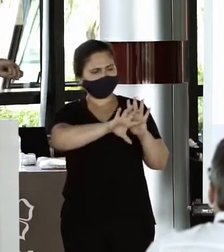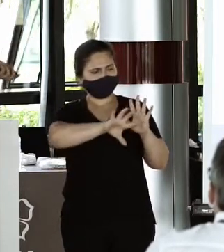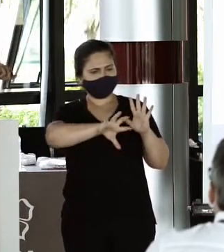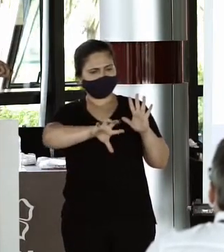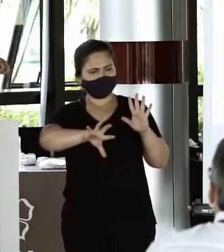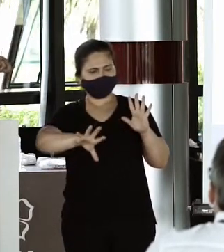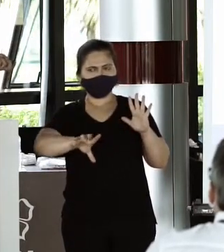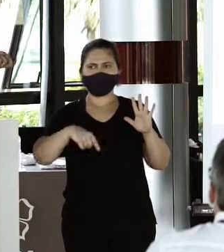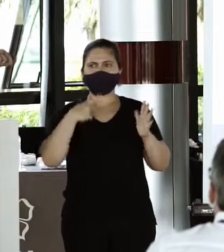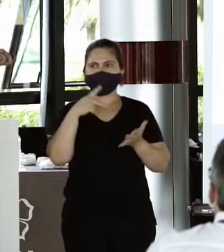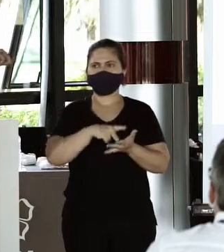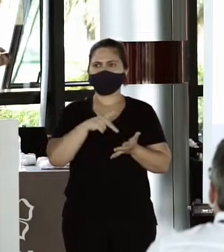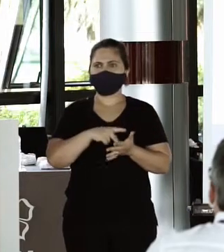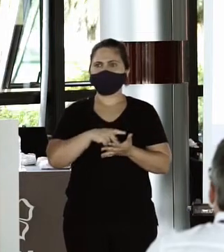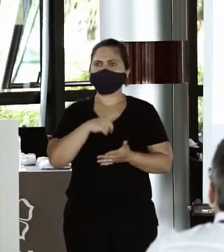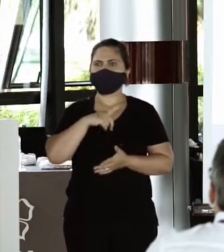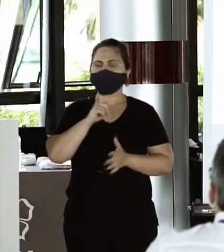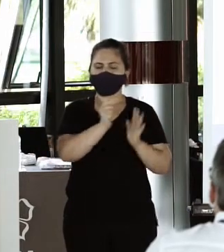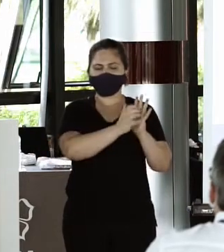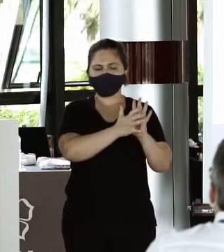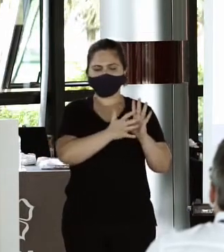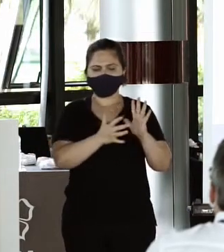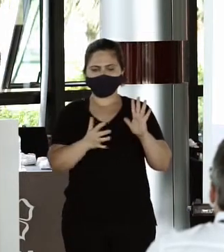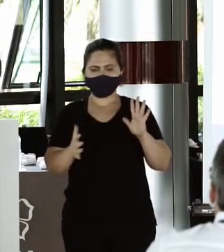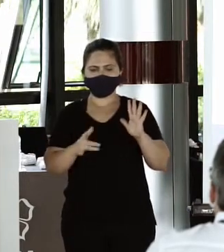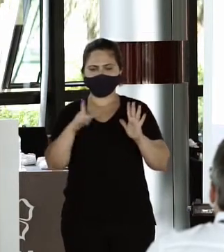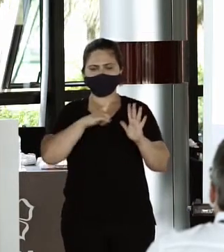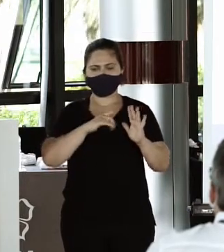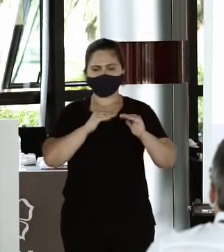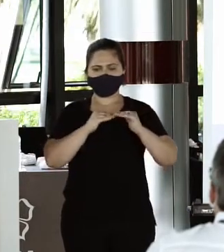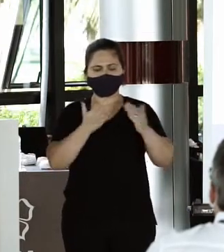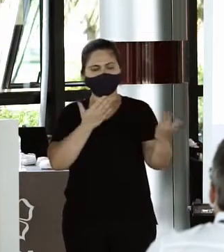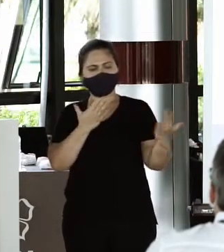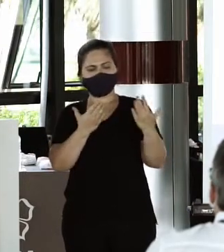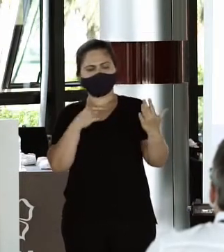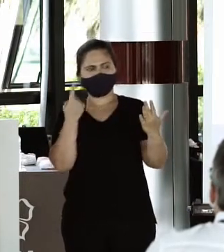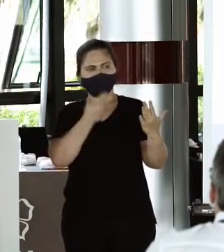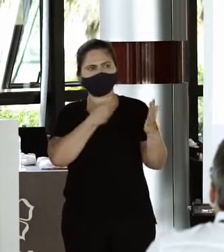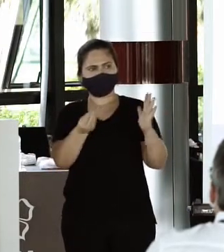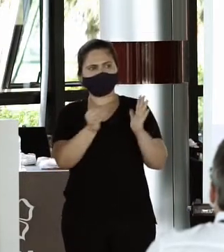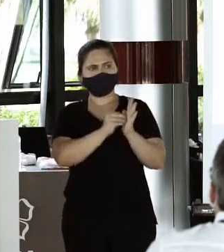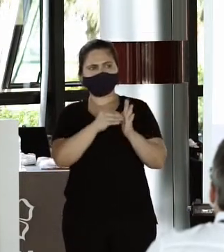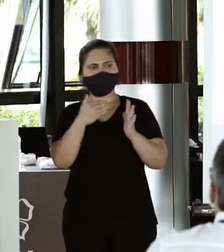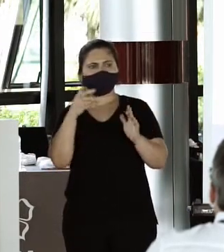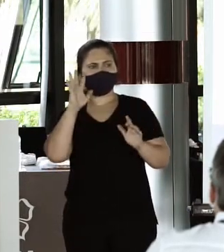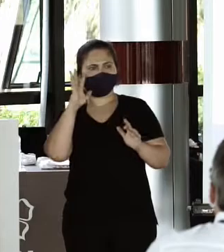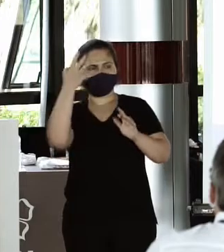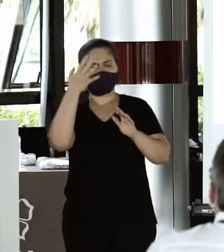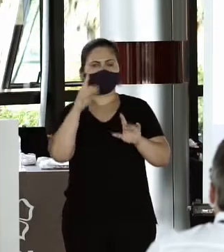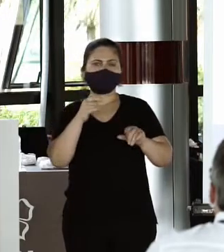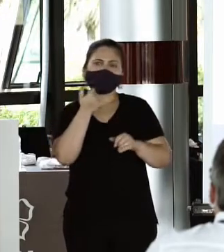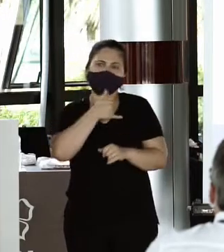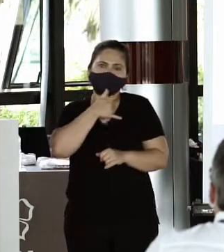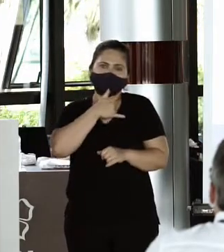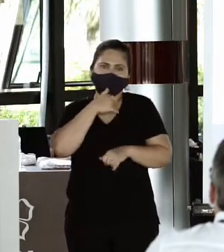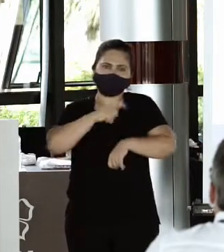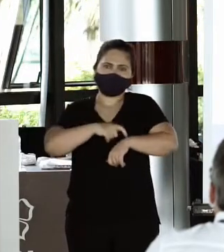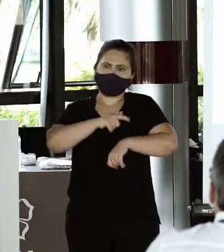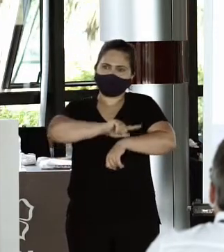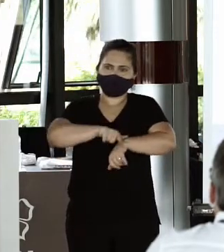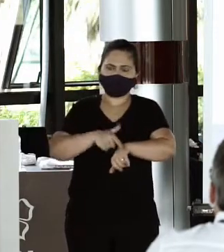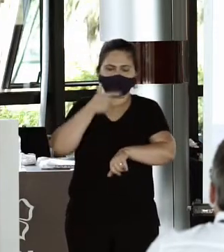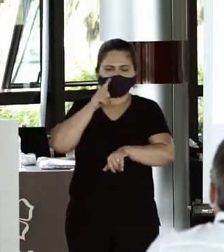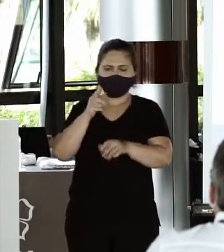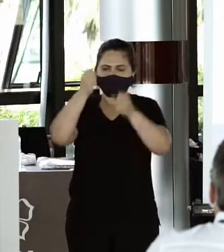na verdade aqui, né, ela vai ser refletida, existe um parâmetro que a gente faz a correção. Infelizmente, pelo tempo, eu não